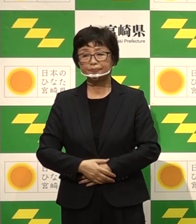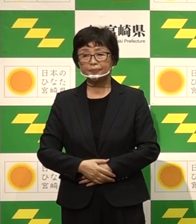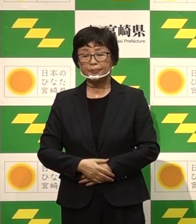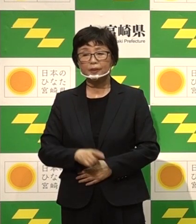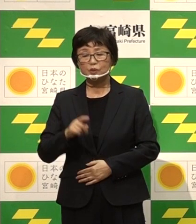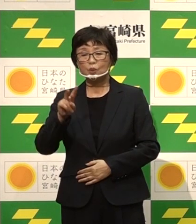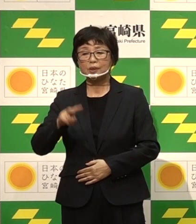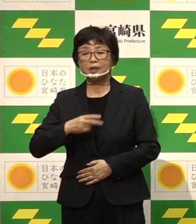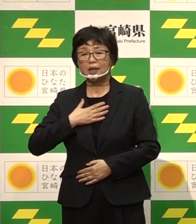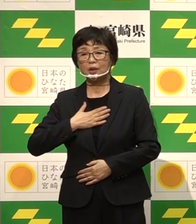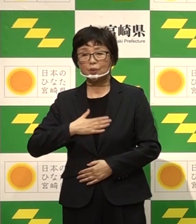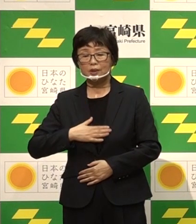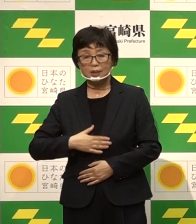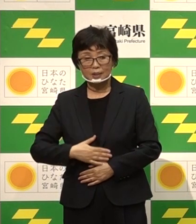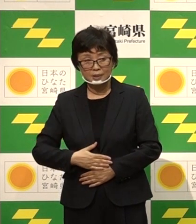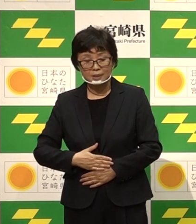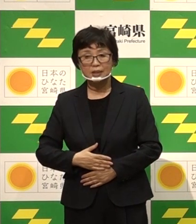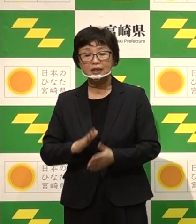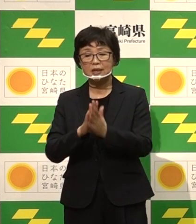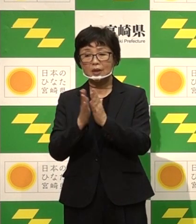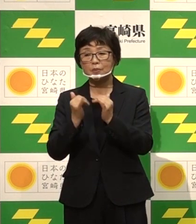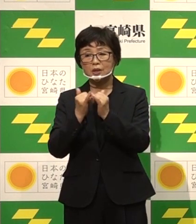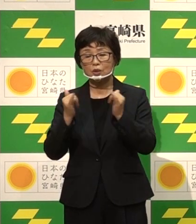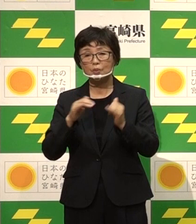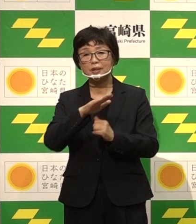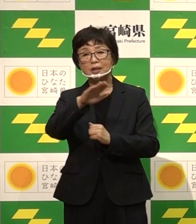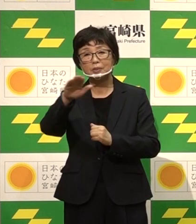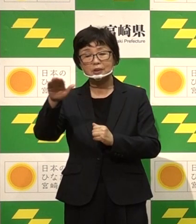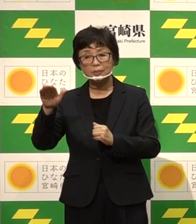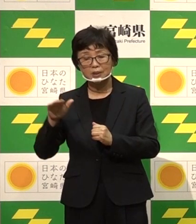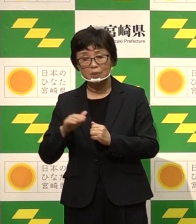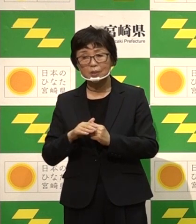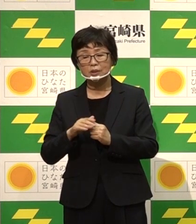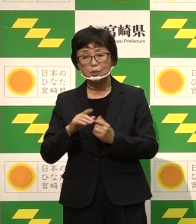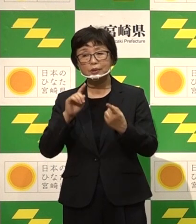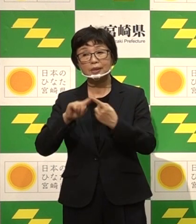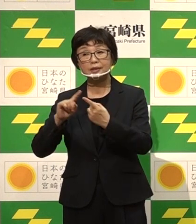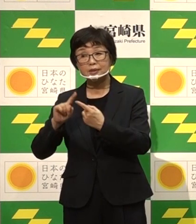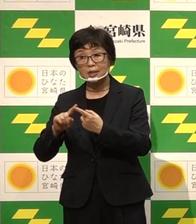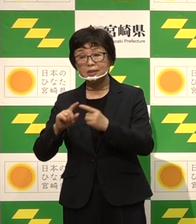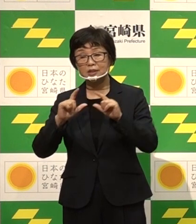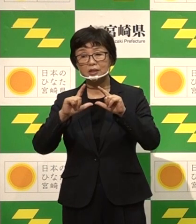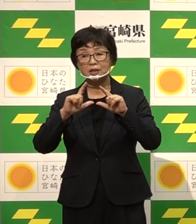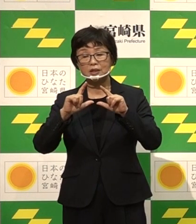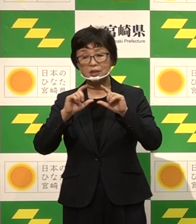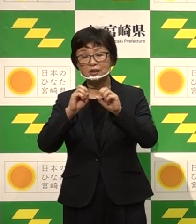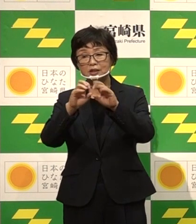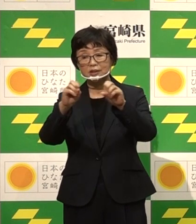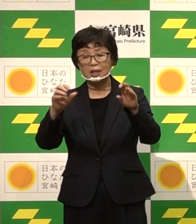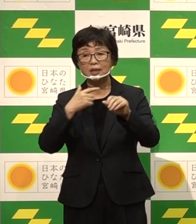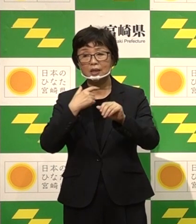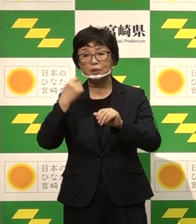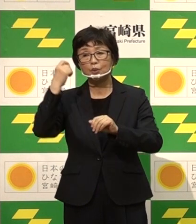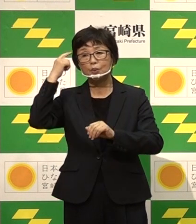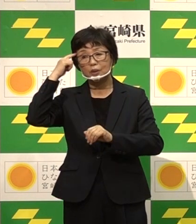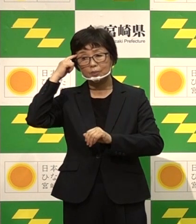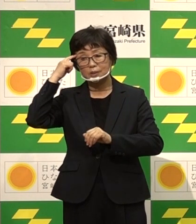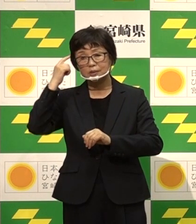そこをまあご理解いただき、県民の皆さんにはそこをですね、適切に伝えていく必要があると考えております。